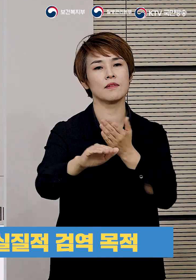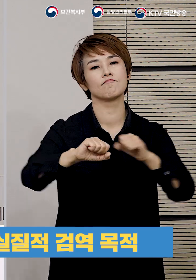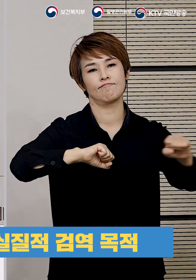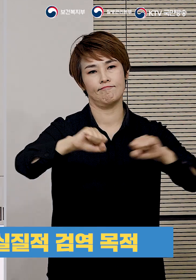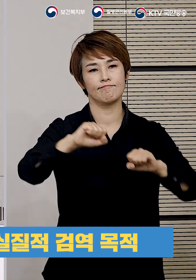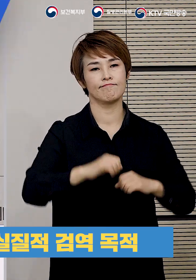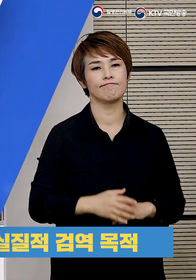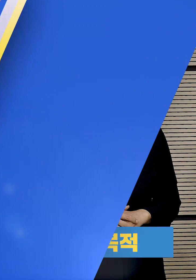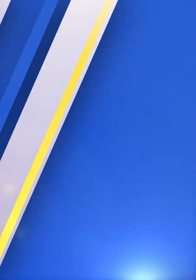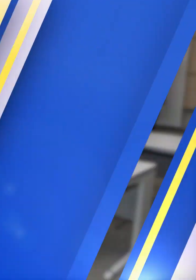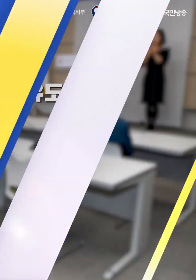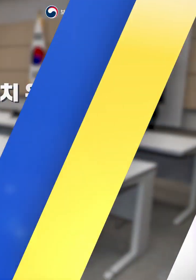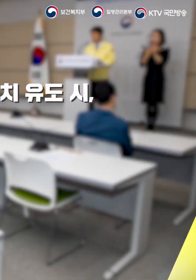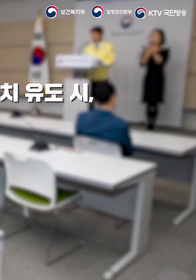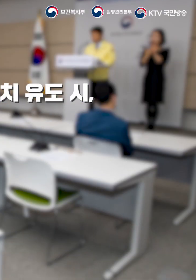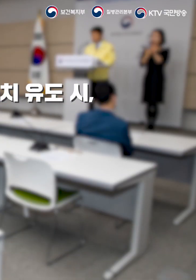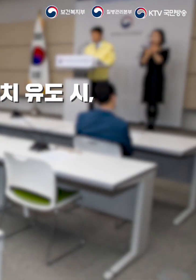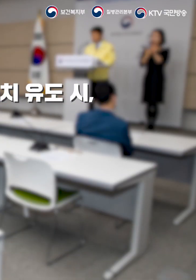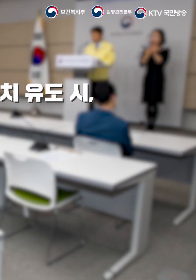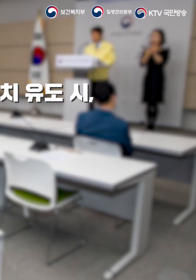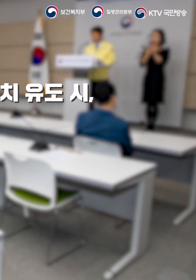이후에 시행할 예정입니다.